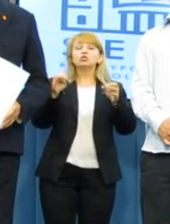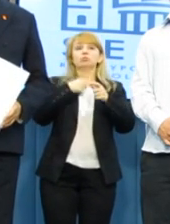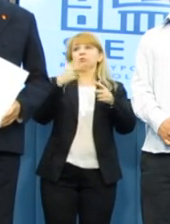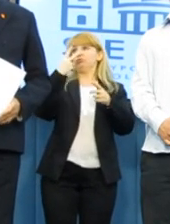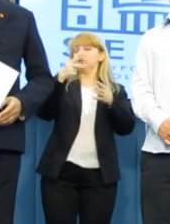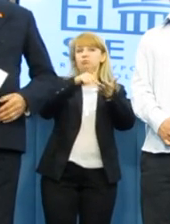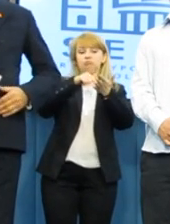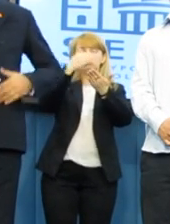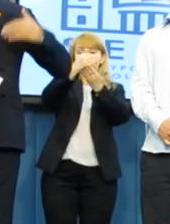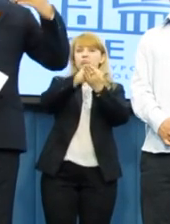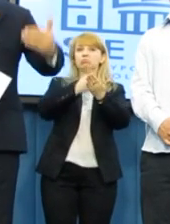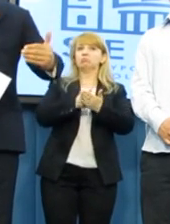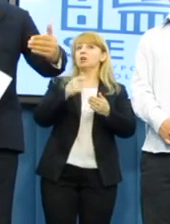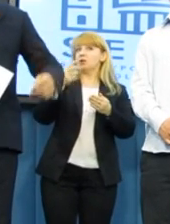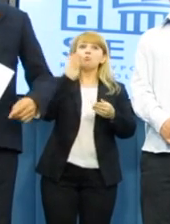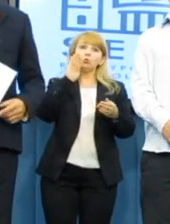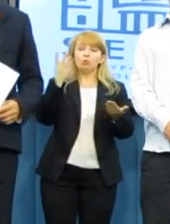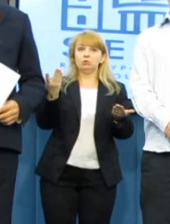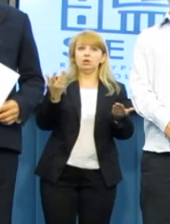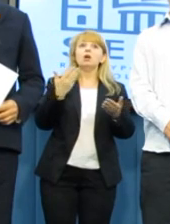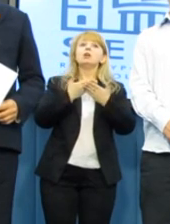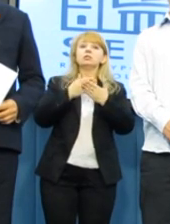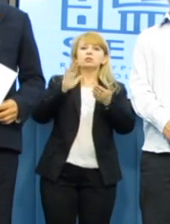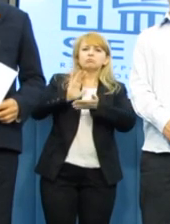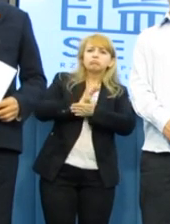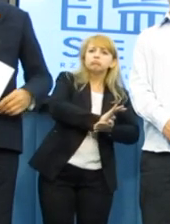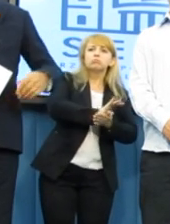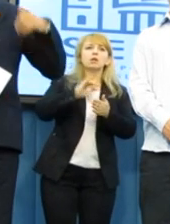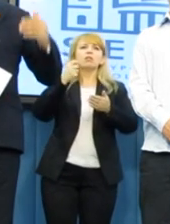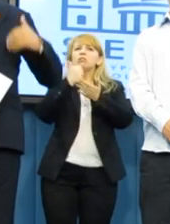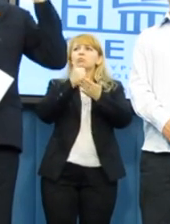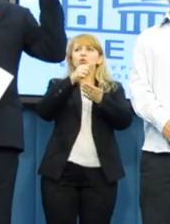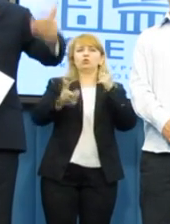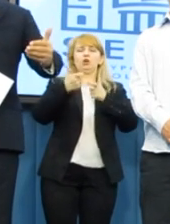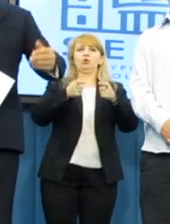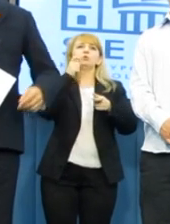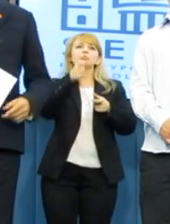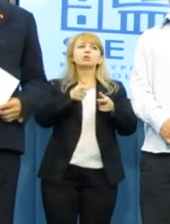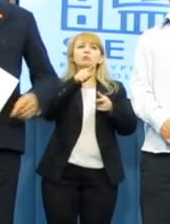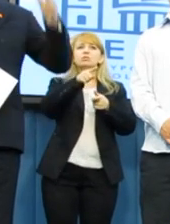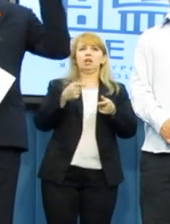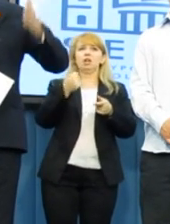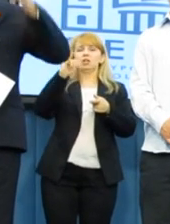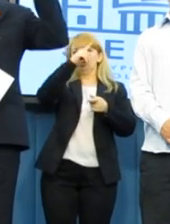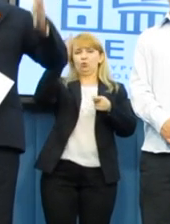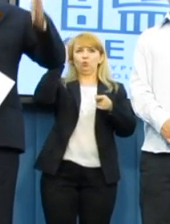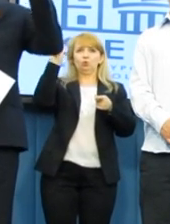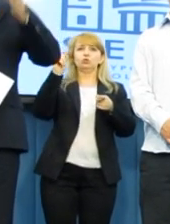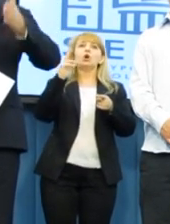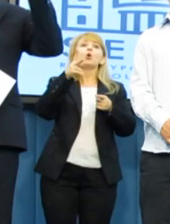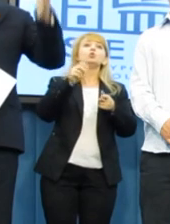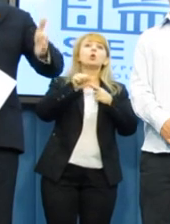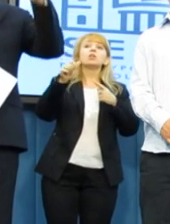dalekiego kraju, a usankcjonowanie tej przemocy wobec tych ludzi skutkuje później przemocą wobec innych. Rudnych,